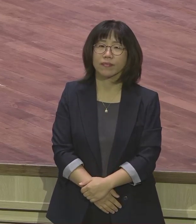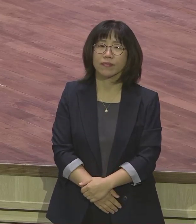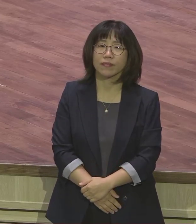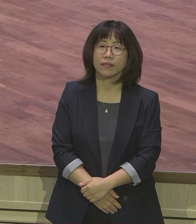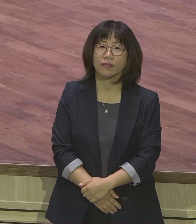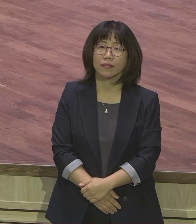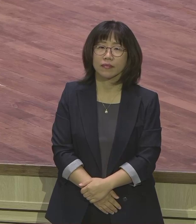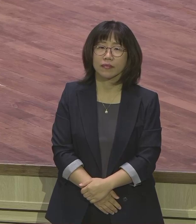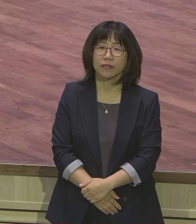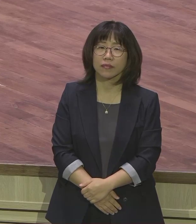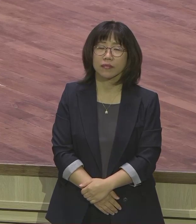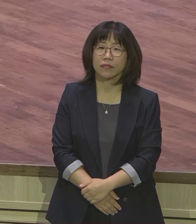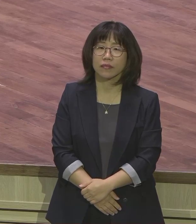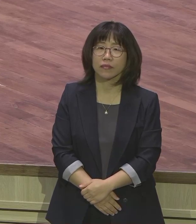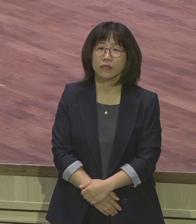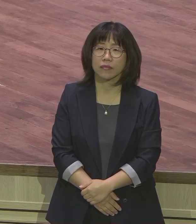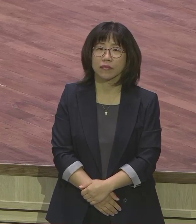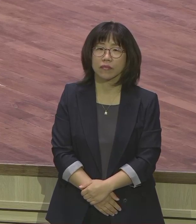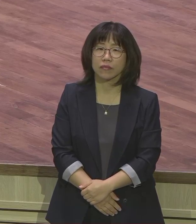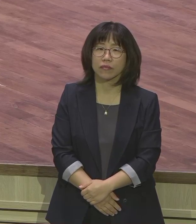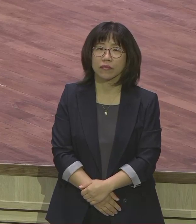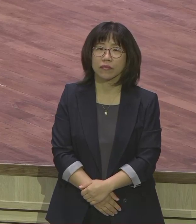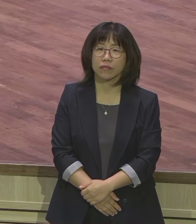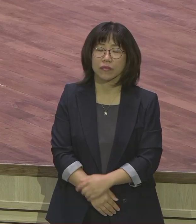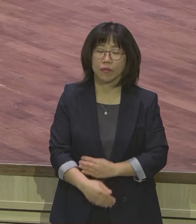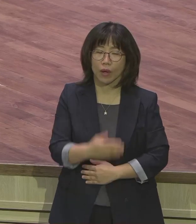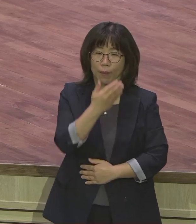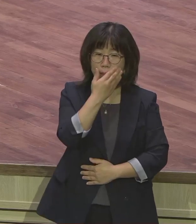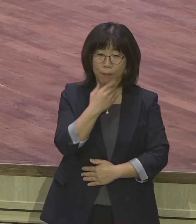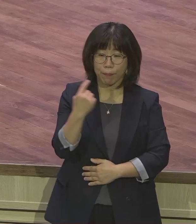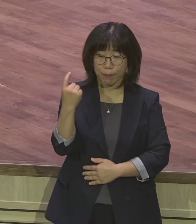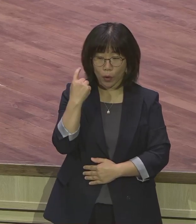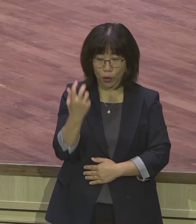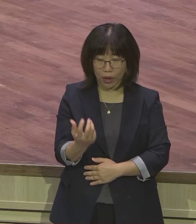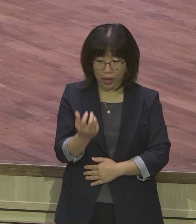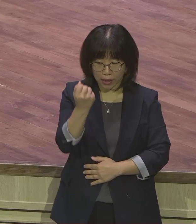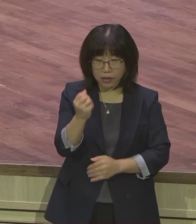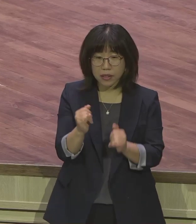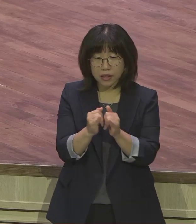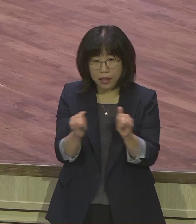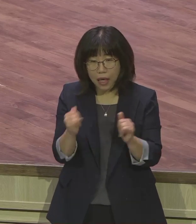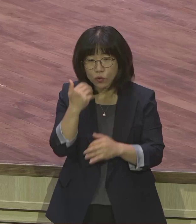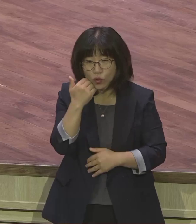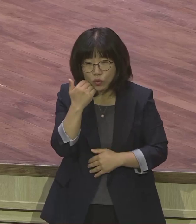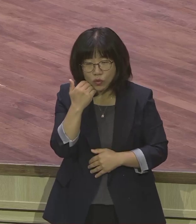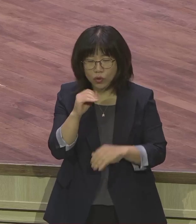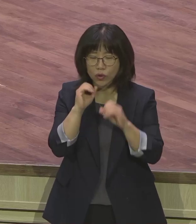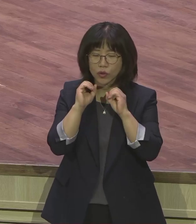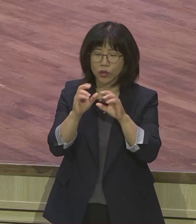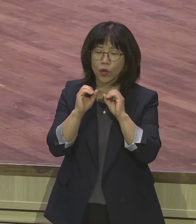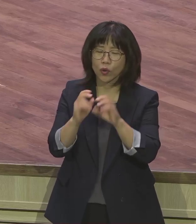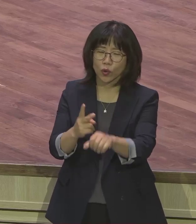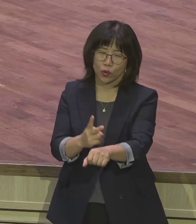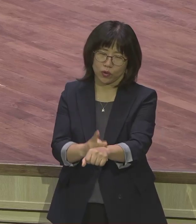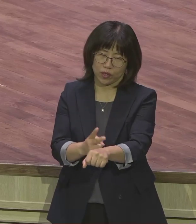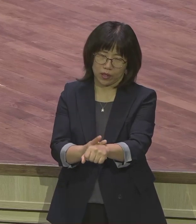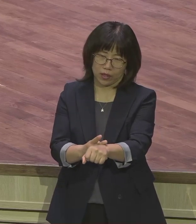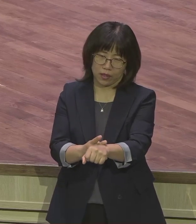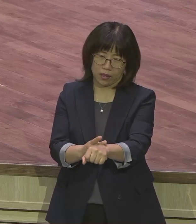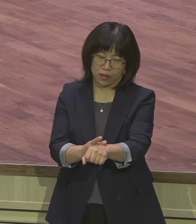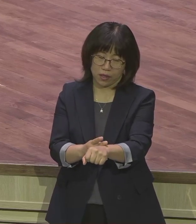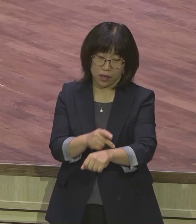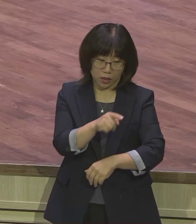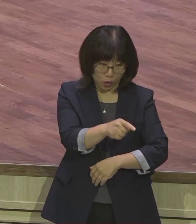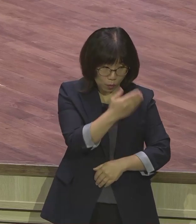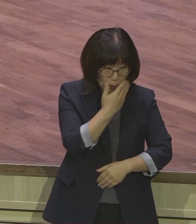힐링스 그랬잖아요. 복음 가진 자는 성교사고 복음 없는 자는 성교 대상자다.